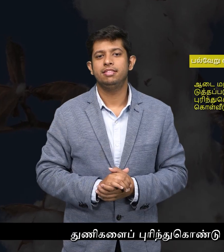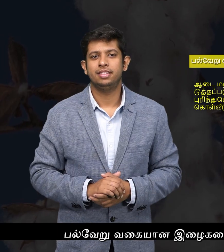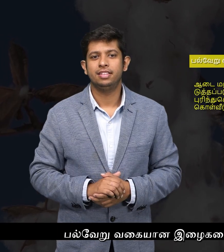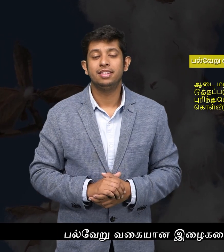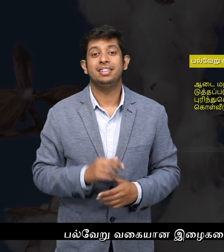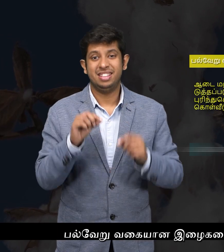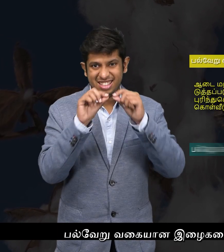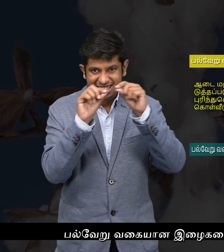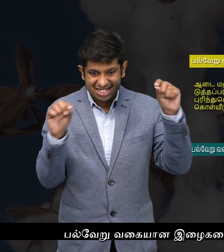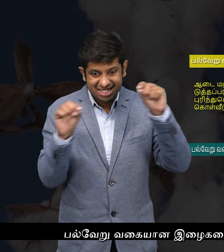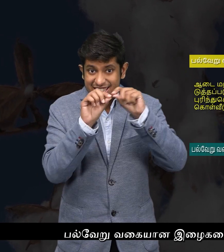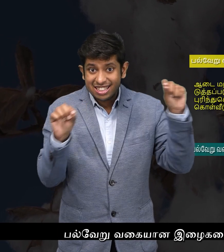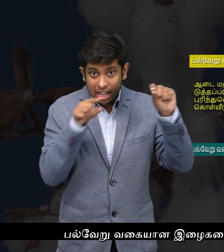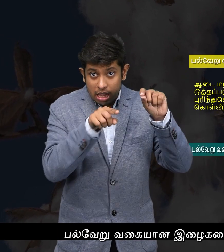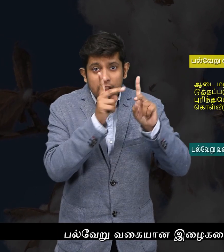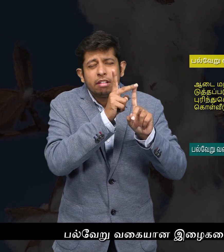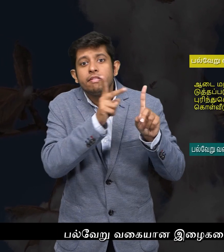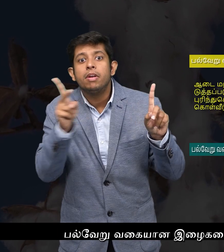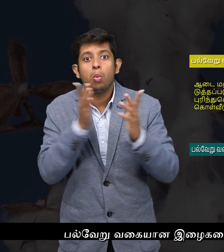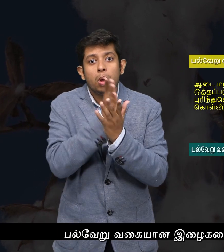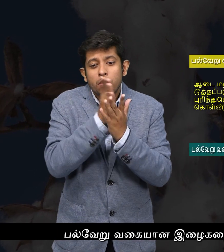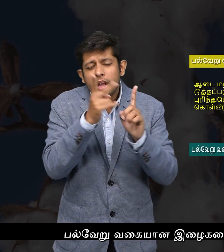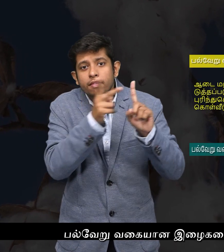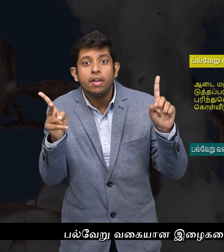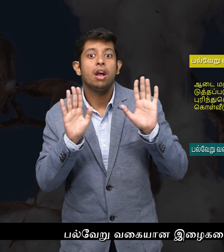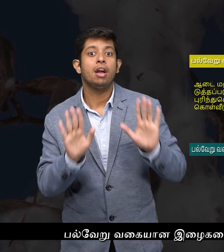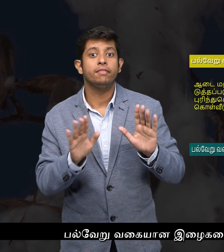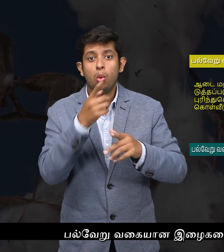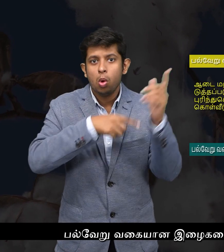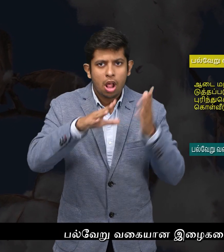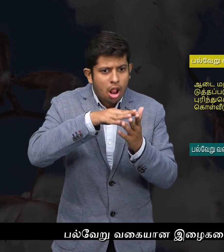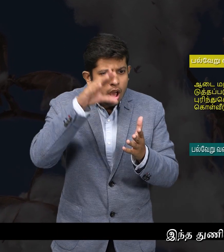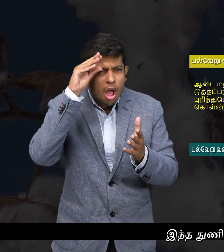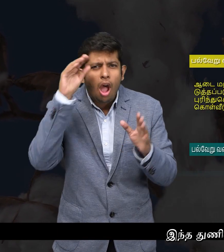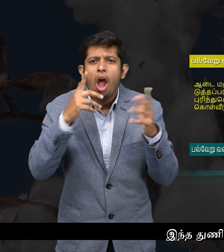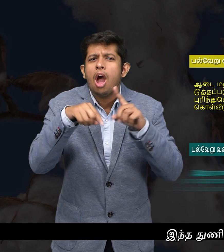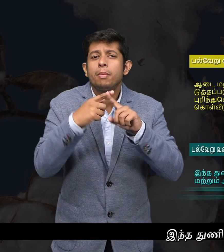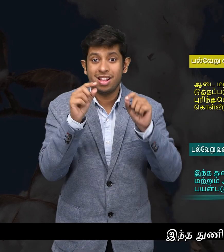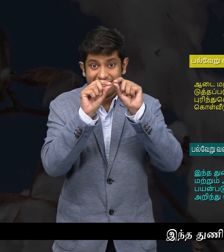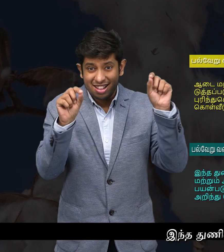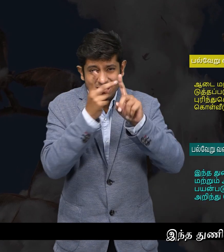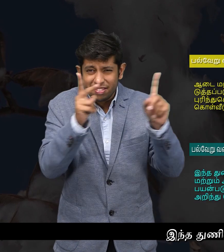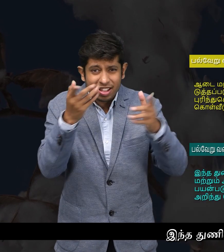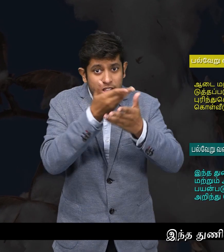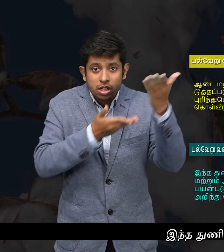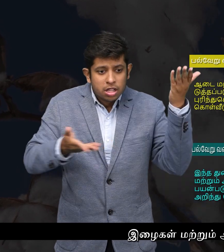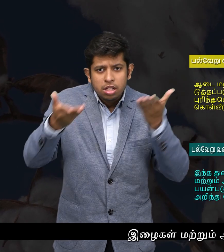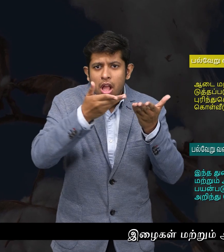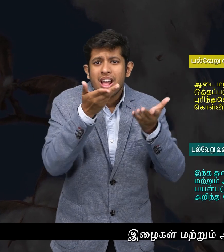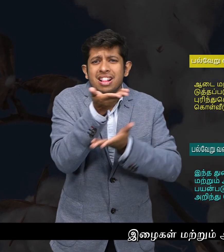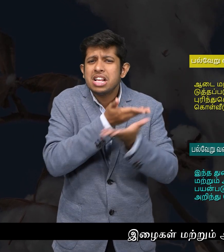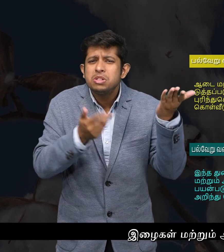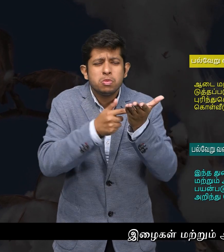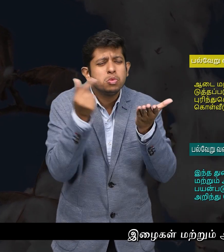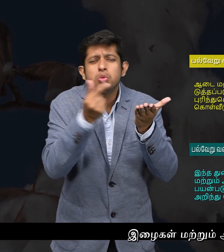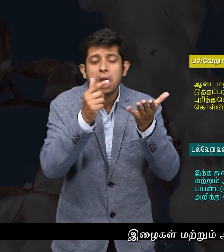இழைகளை விவரங்களை தெரிந்து கொள்வீர்கள். இந்த துணிகளை உருவாக்கும் இழைகள் மற்றும் அவை ஜவுளி உற்பத்தியில்